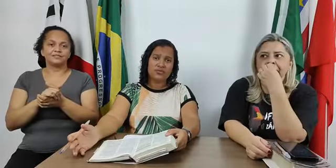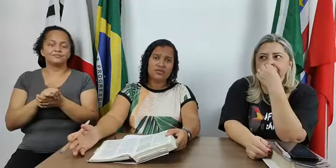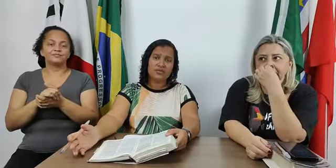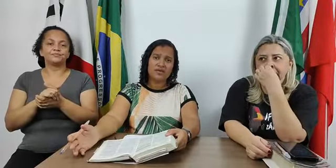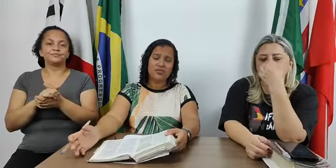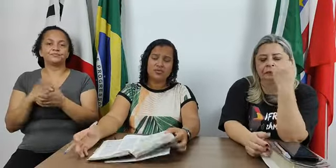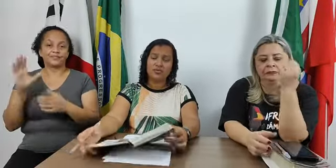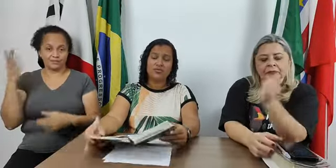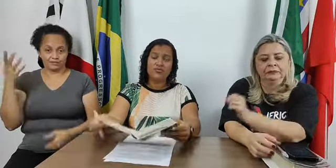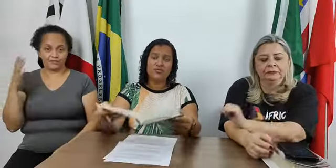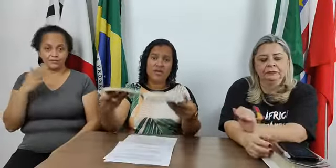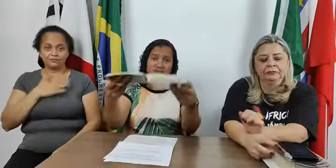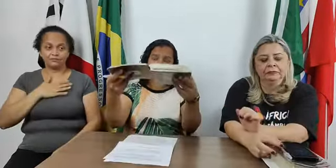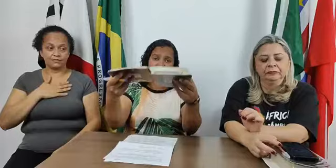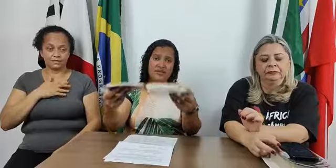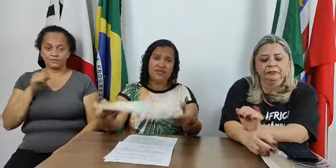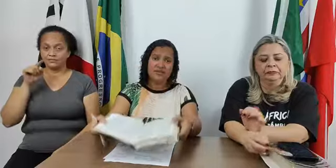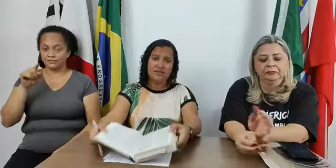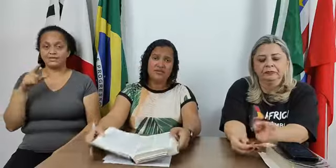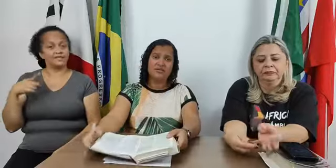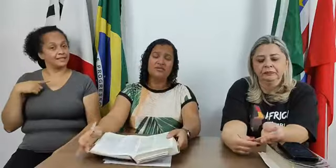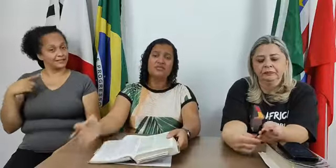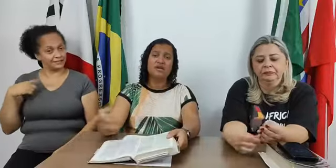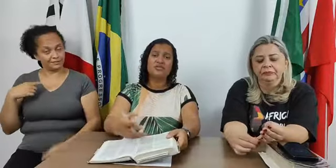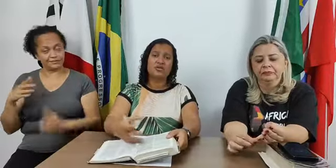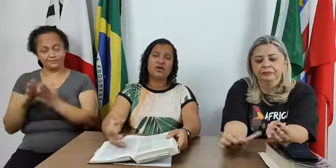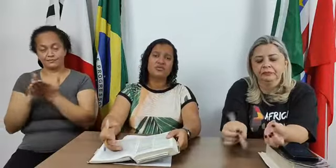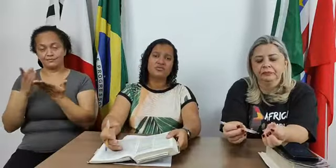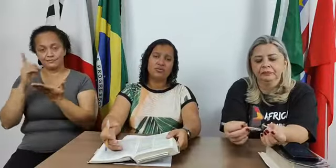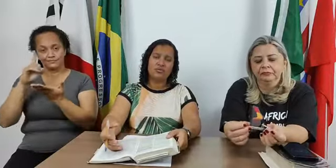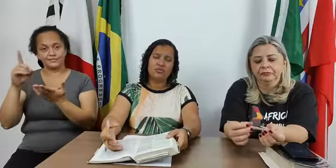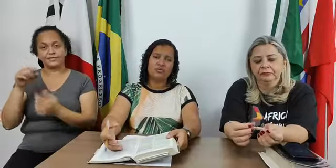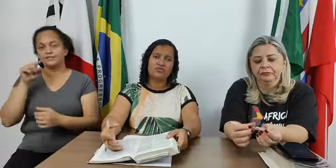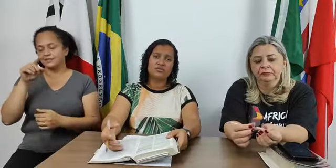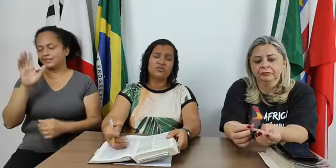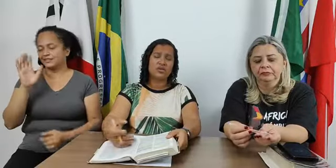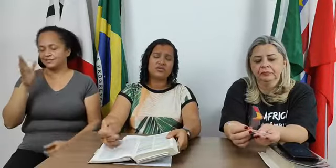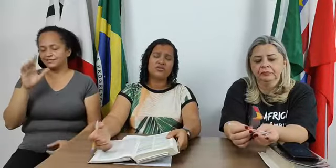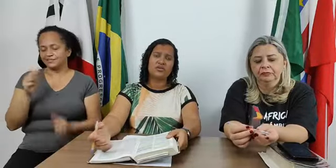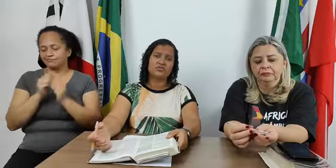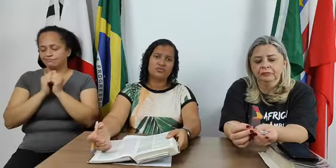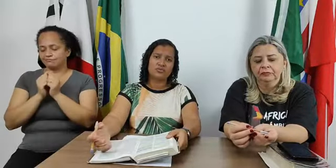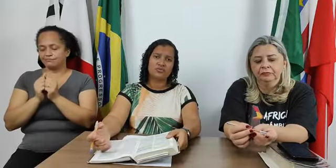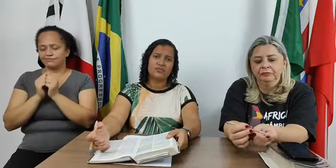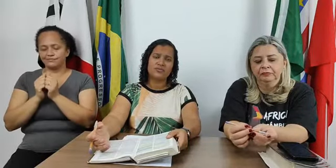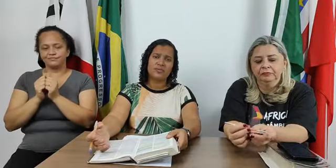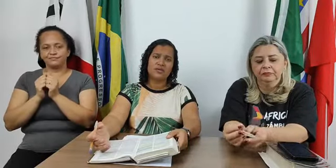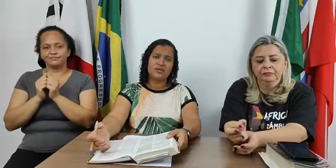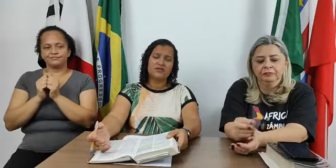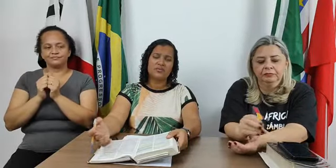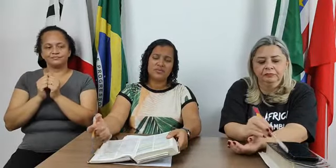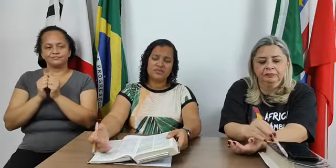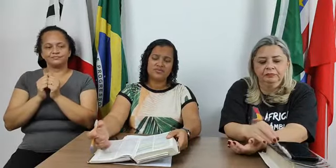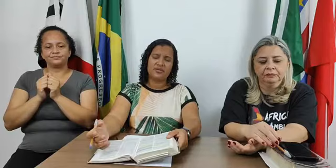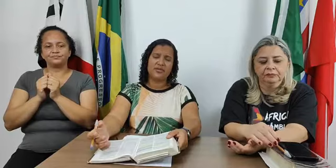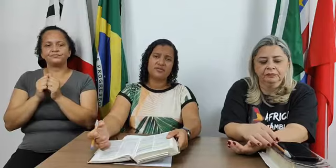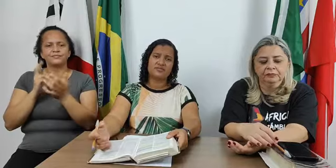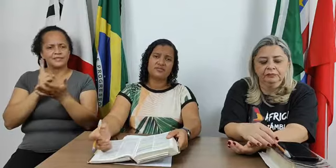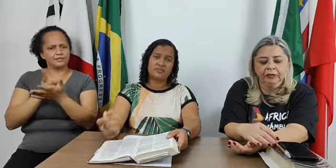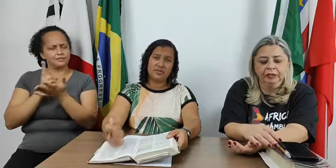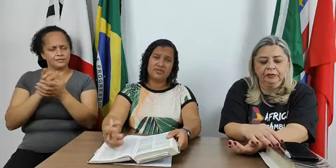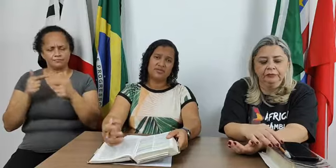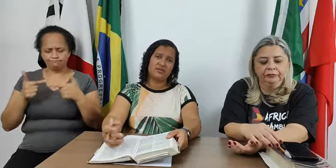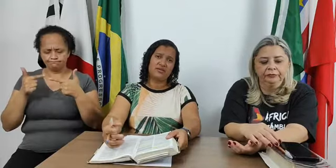isso aconteceu. O Evangelho está aqui. Já te alcançou. Já te alcançou. Então